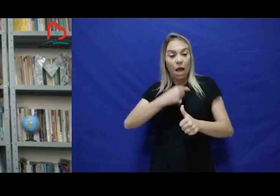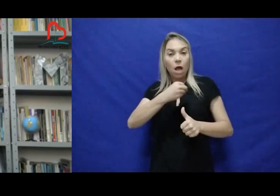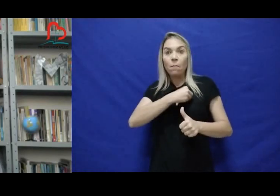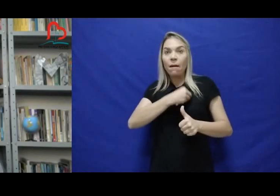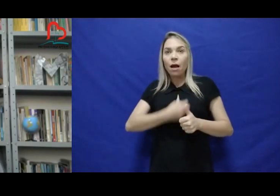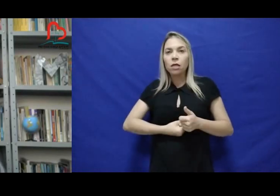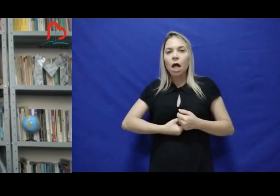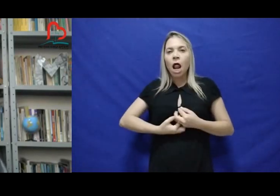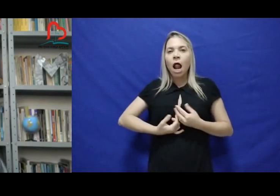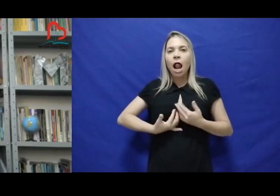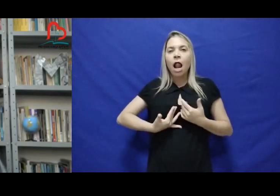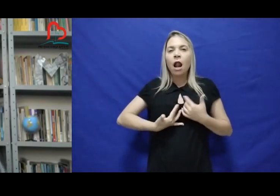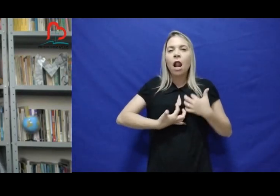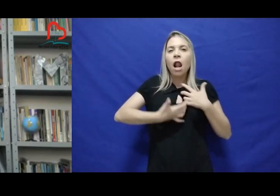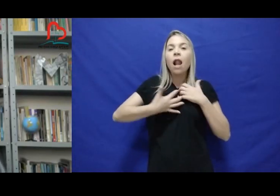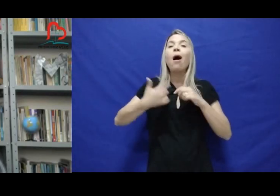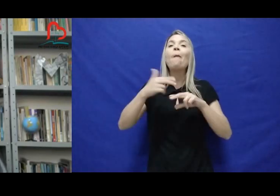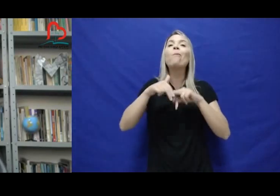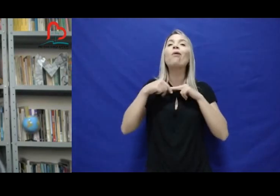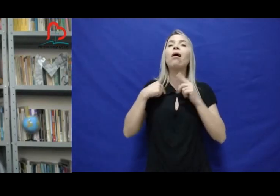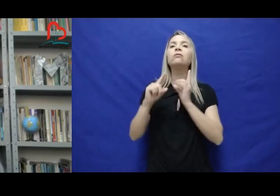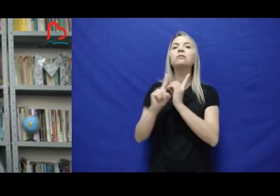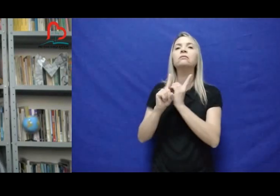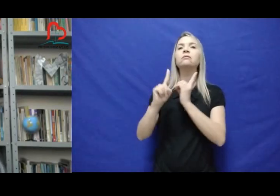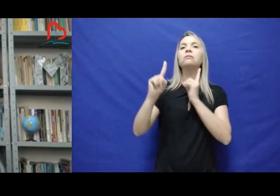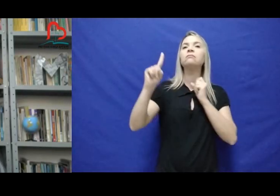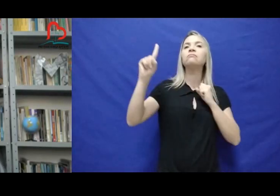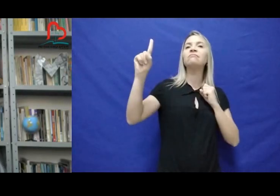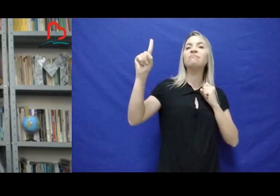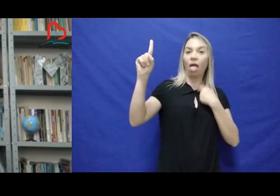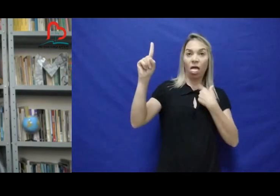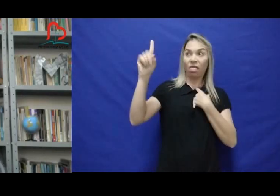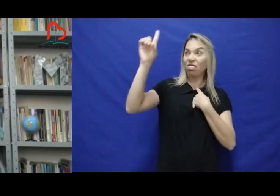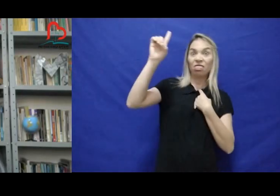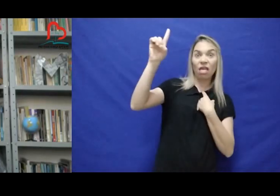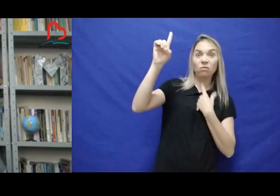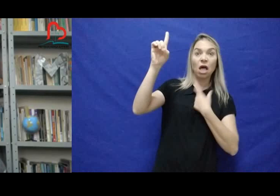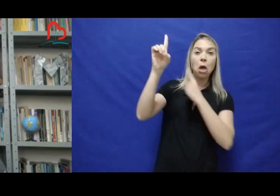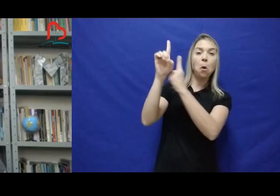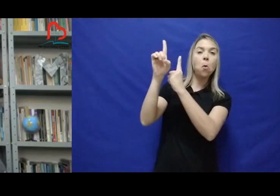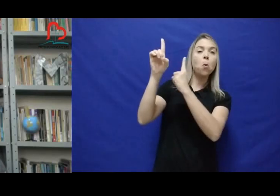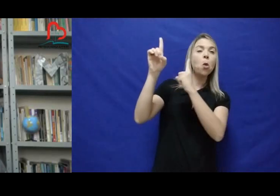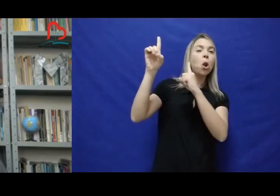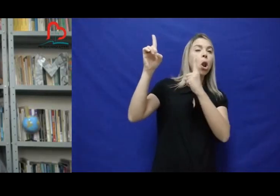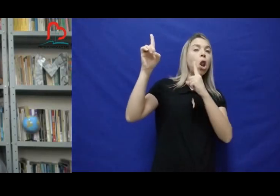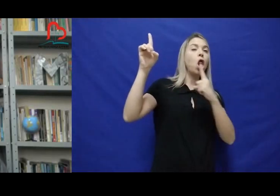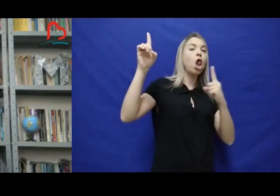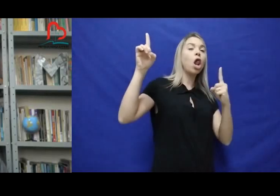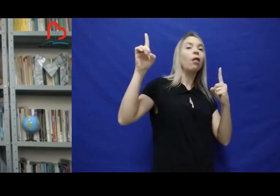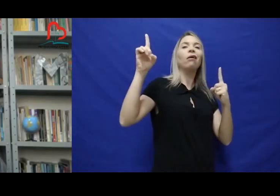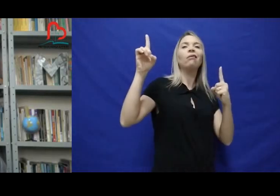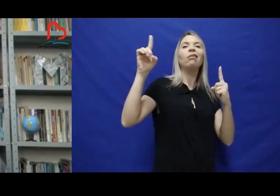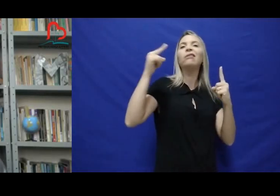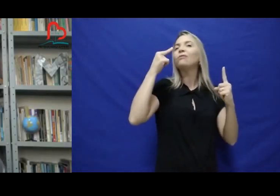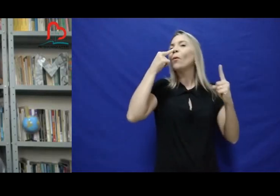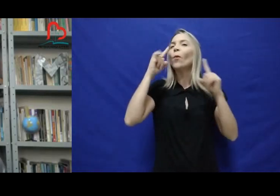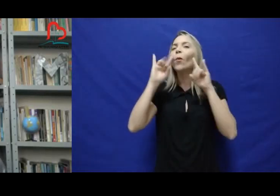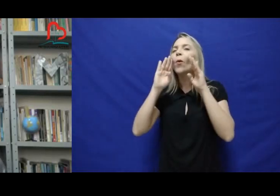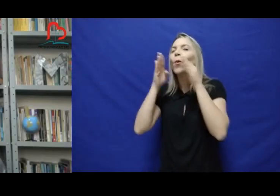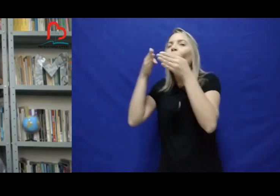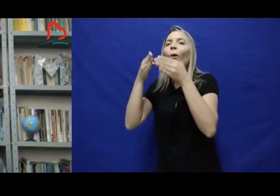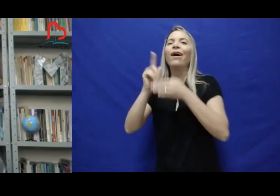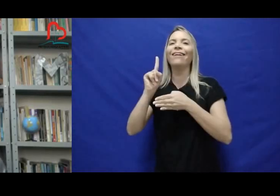da plena satisfação em Deus. E então é seduzido e acaba caindo em sua própria cobiça. É